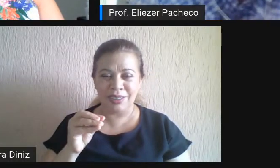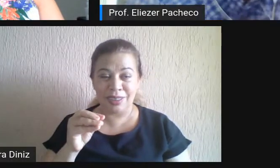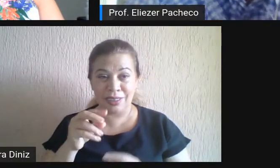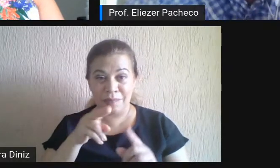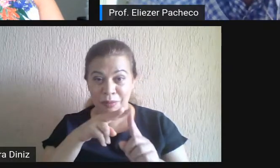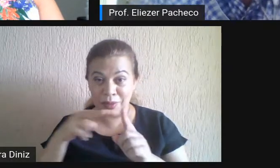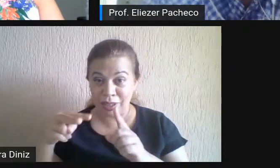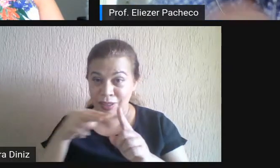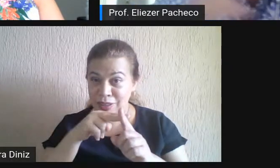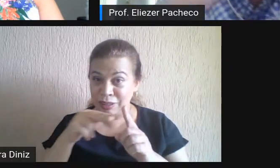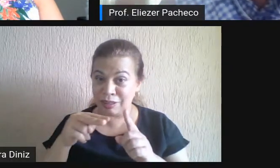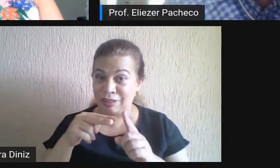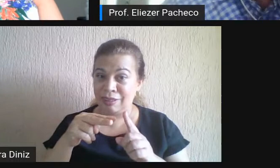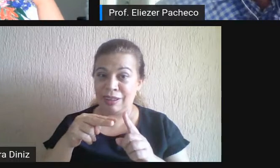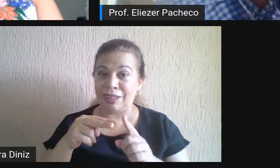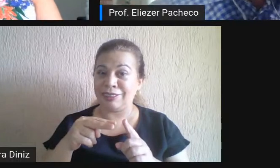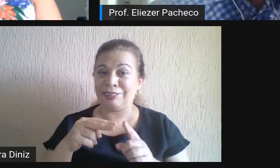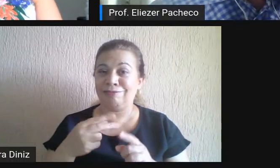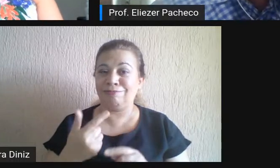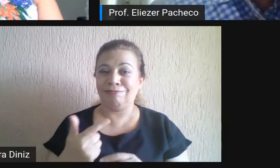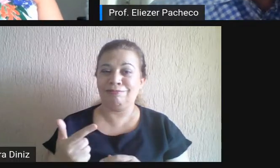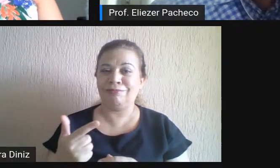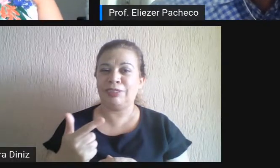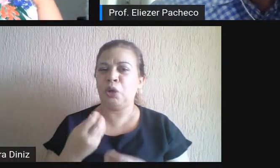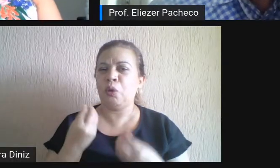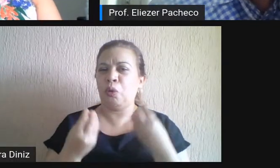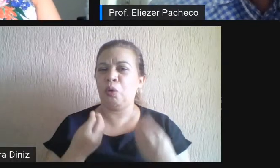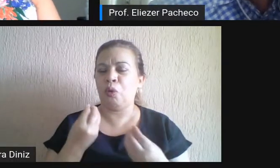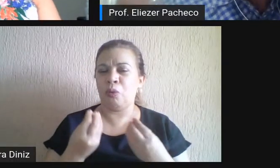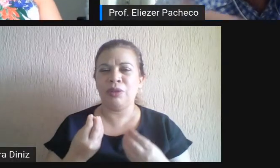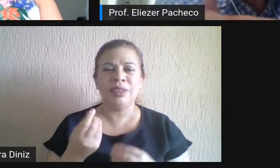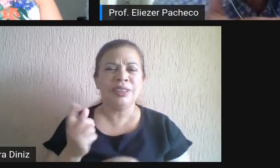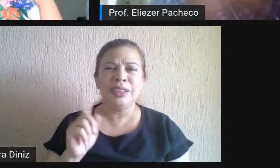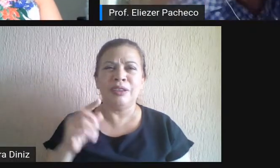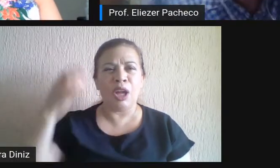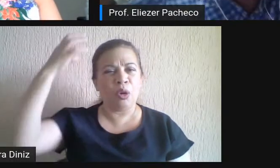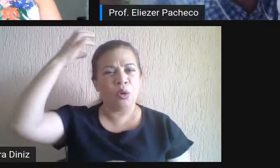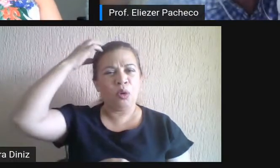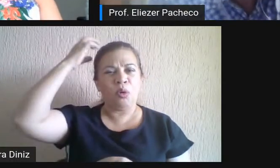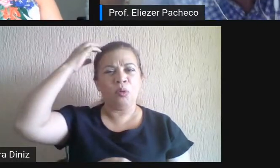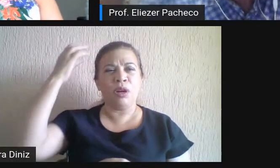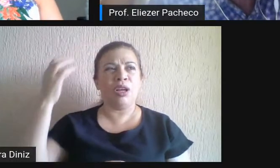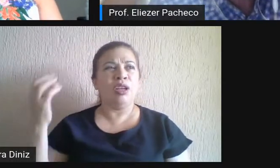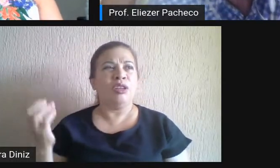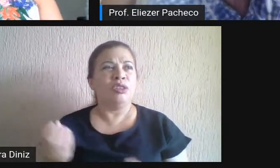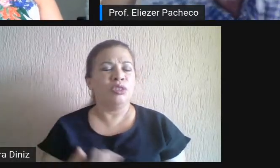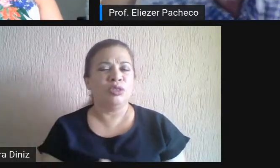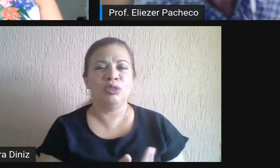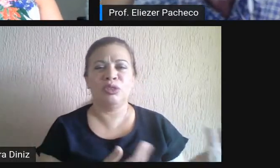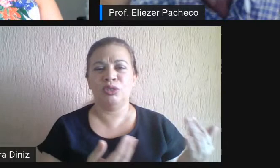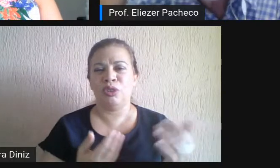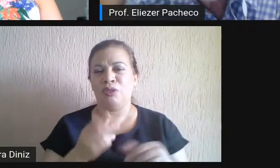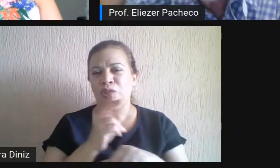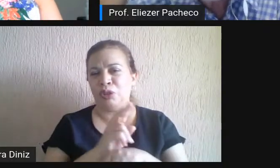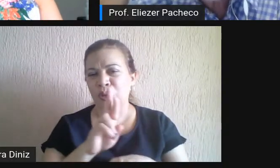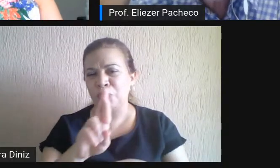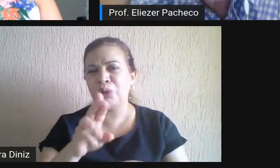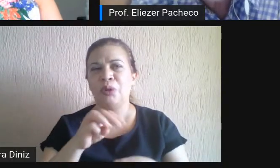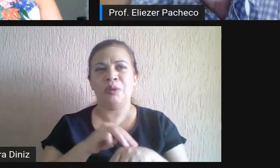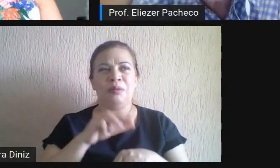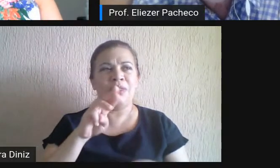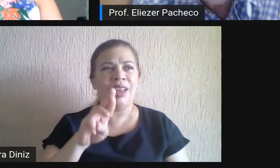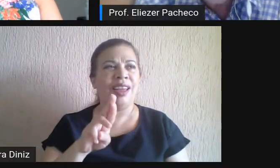repito, não é a culpa do jovem mestre, do jovem doutor que chega no instituto com aquela concepção